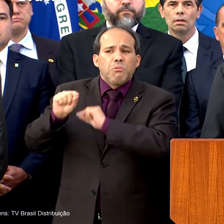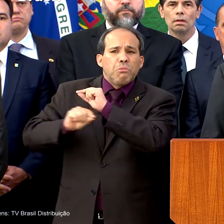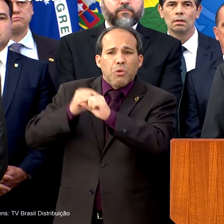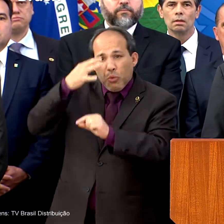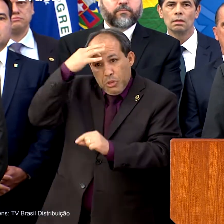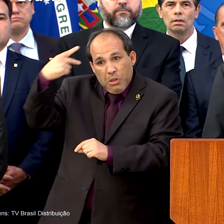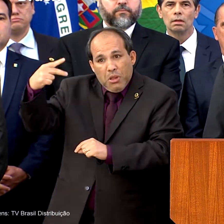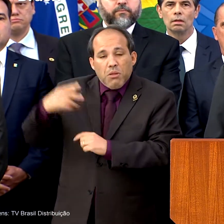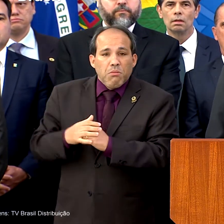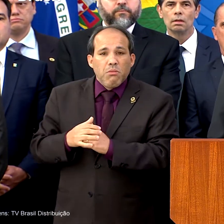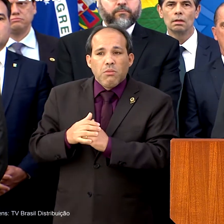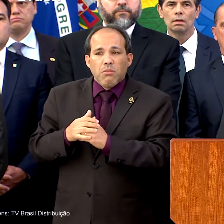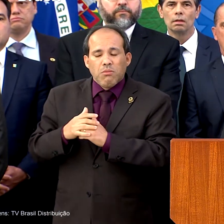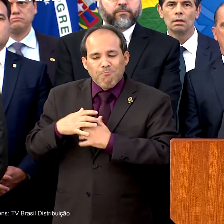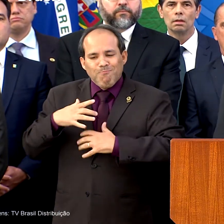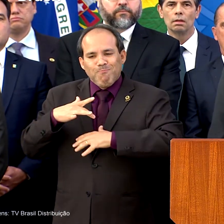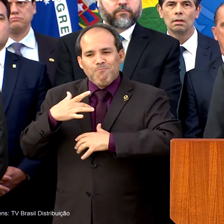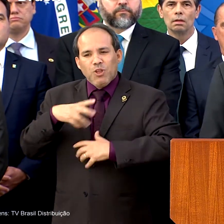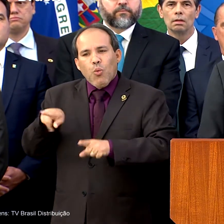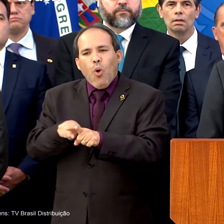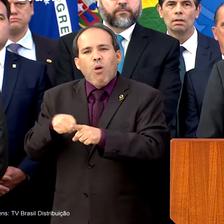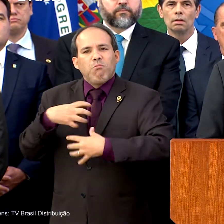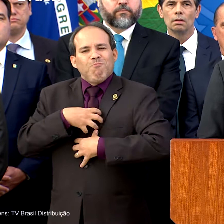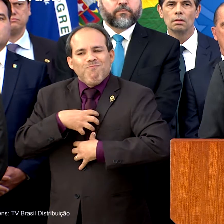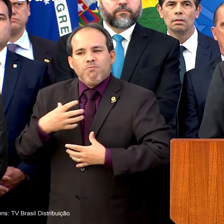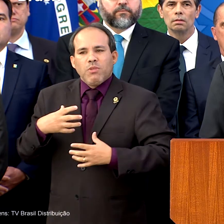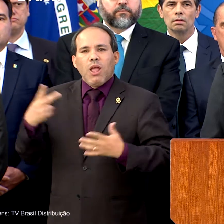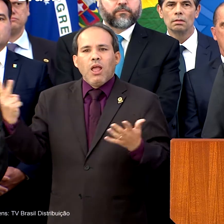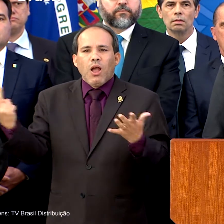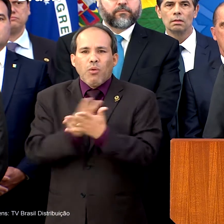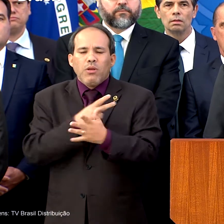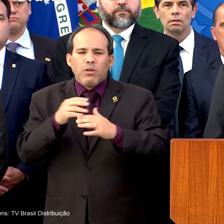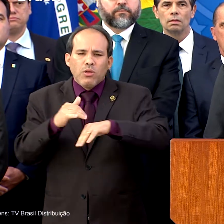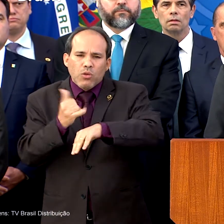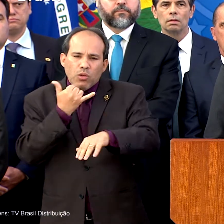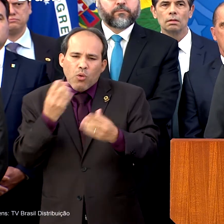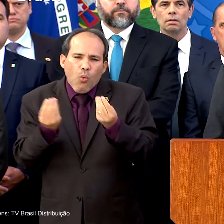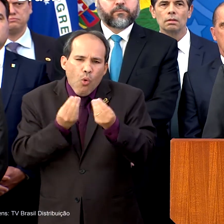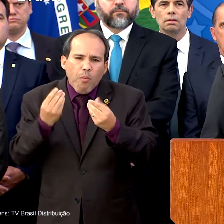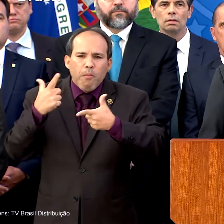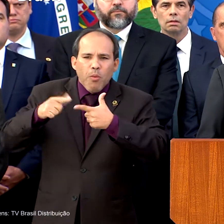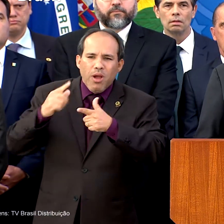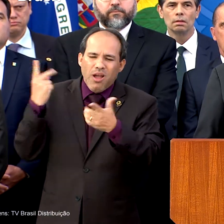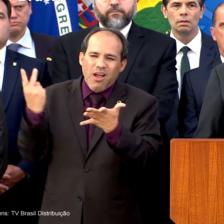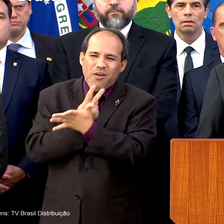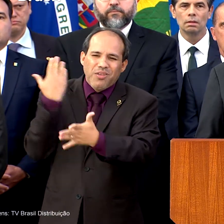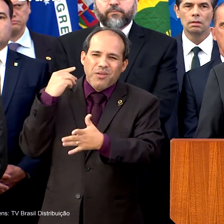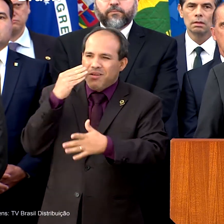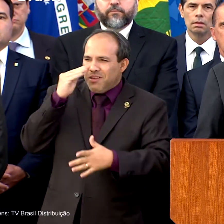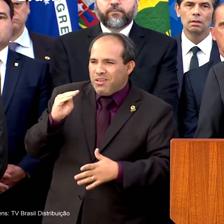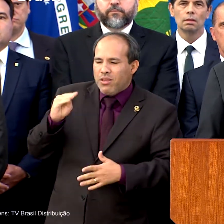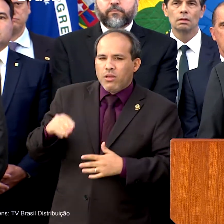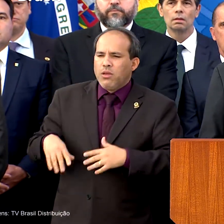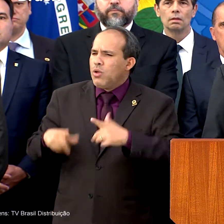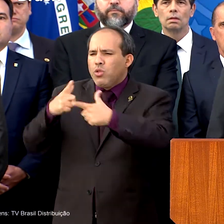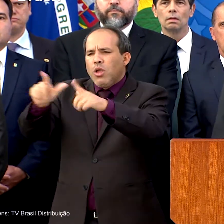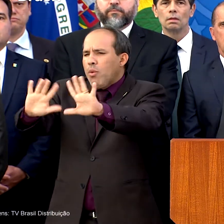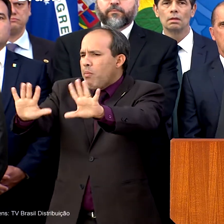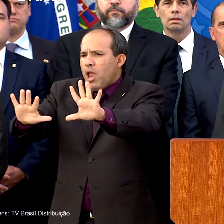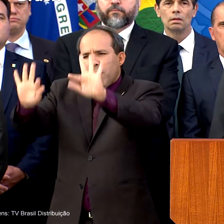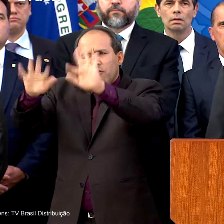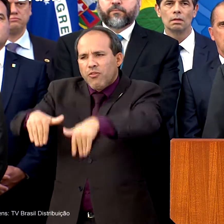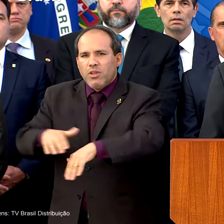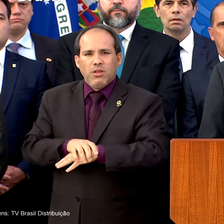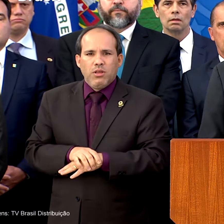e ele conversou comigo sobre o episódio e eu dei por encerrado o assunto me senti de certa